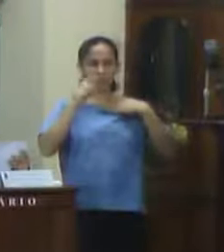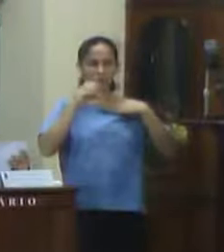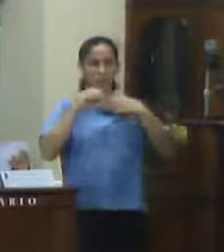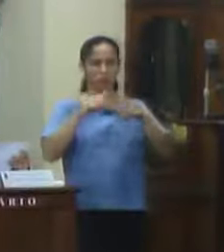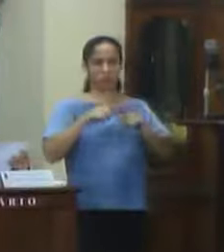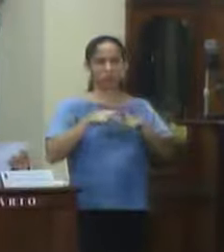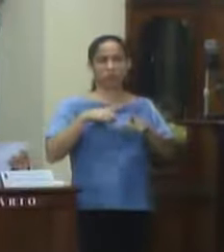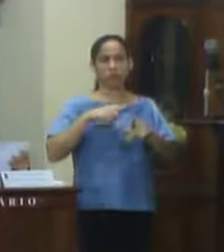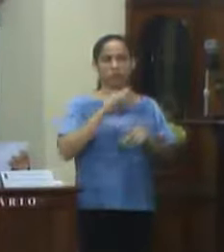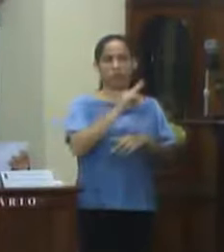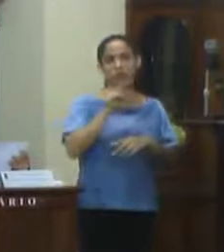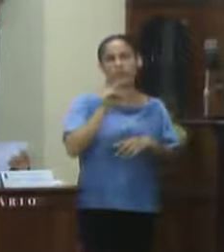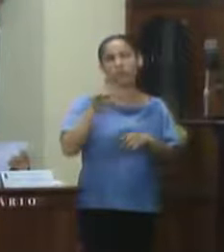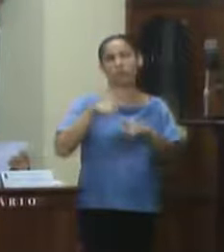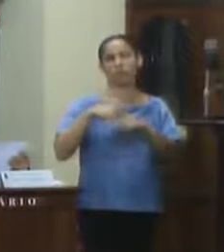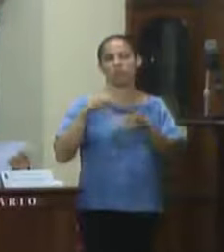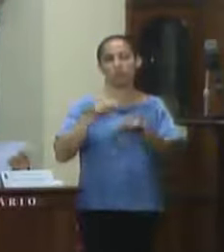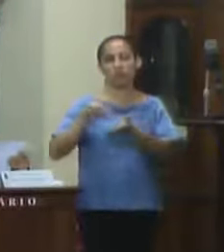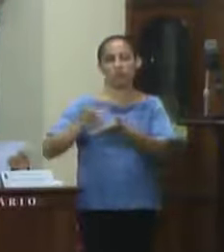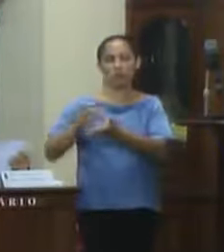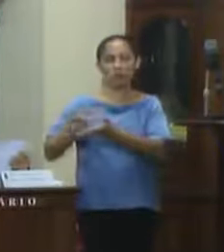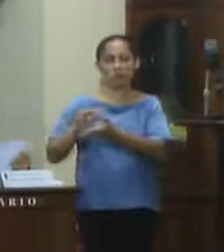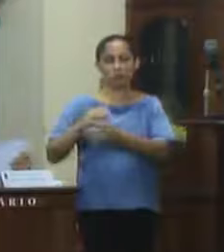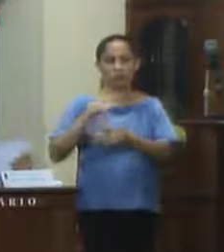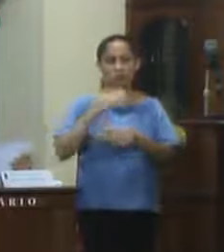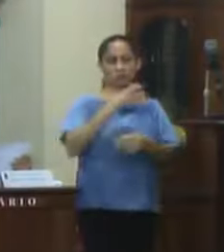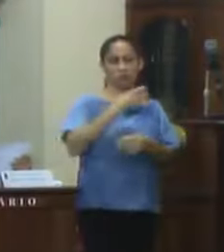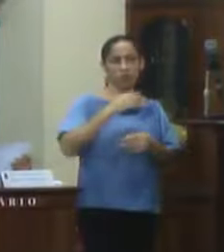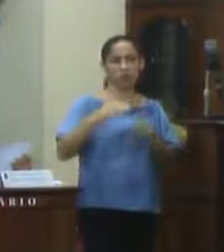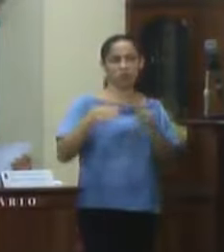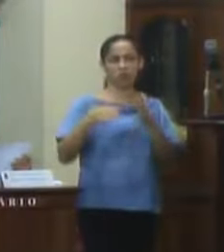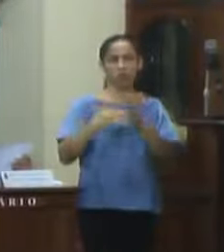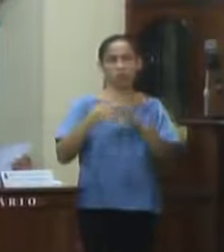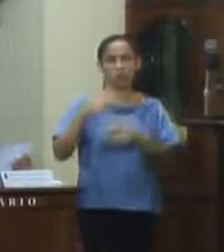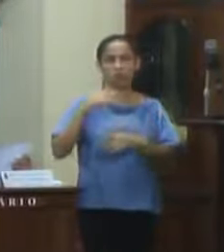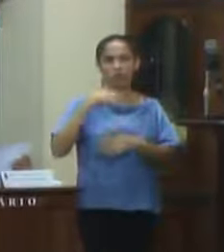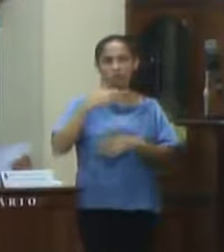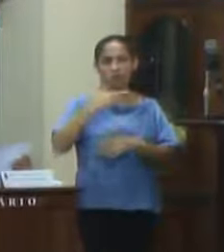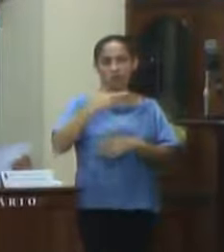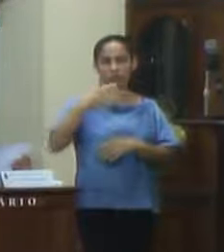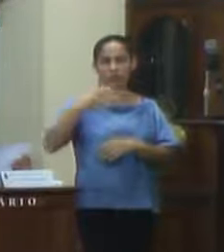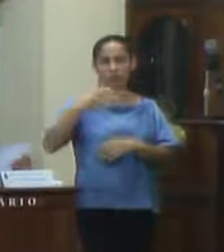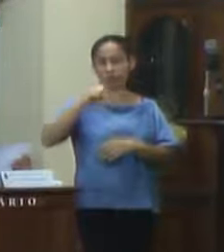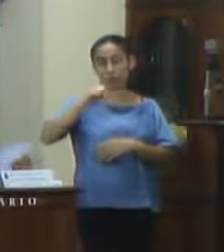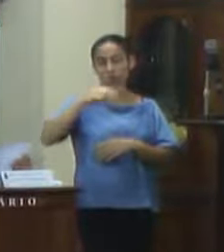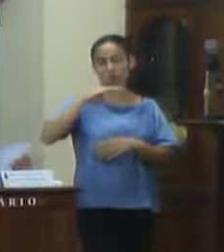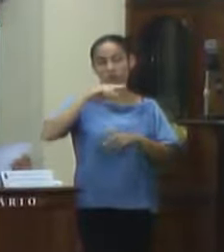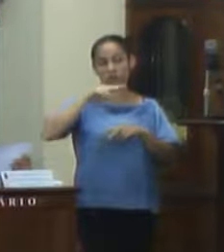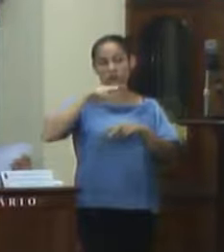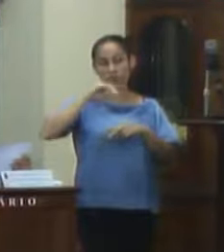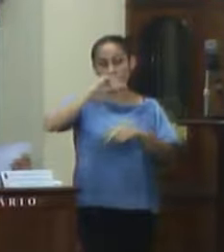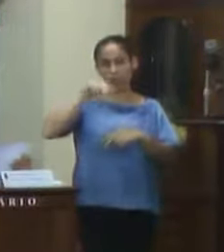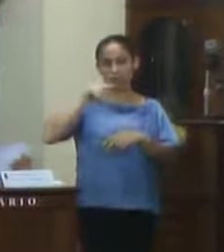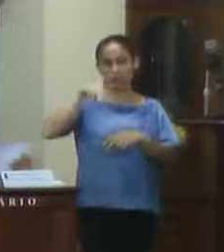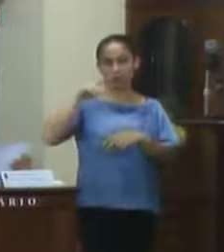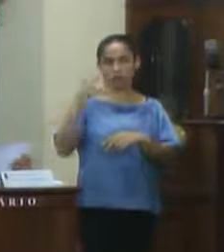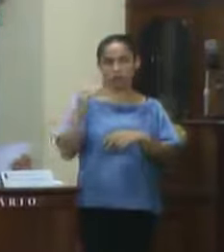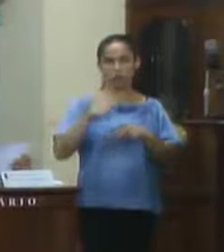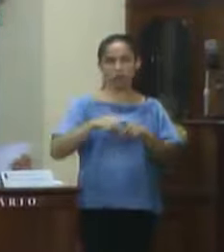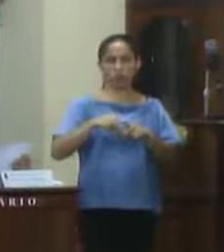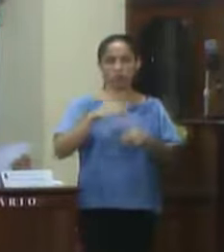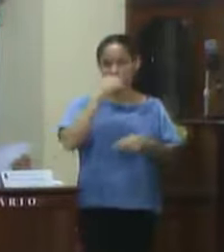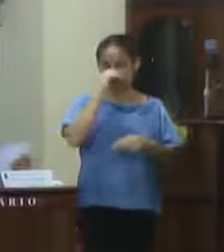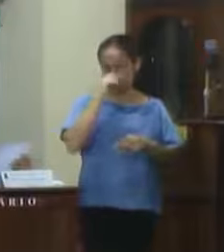www.educaçãovalença.com/FEMEVA, de 4 a 29 de junho. Convite para o encontro de lideranças do Sul Fluminense, Médio